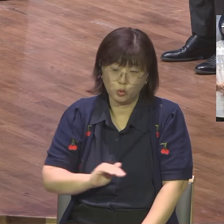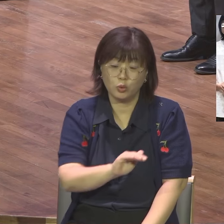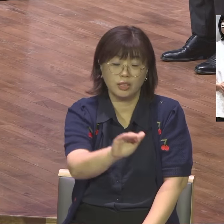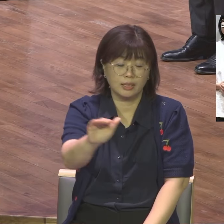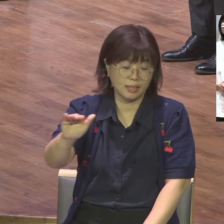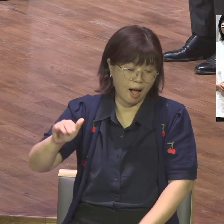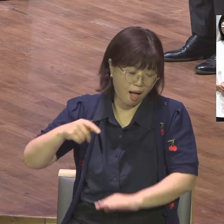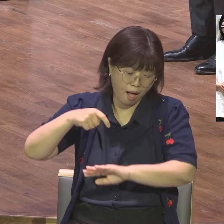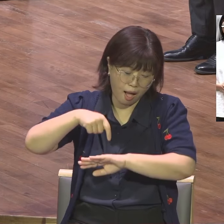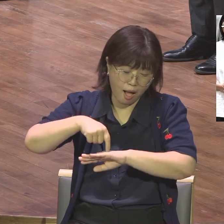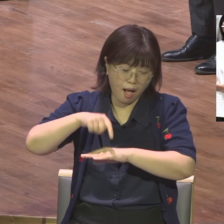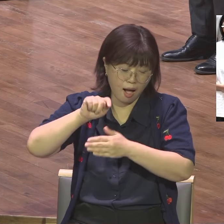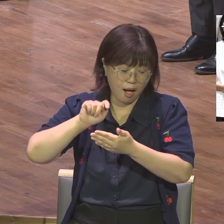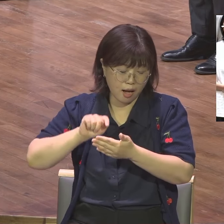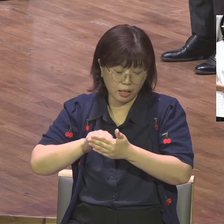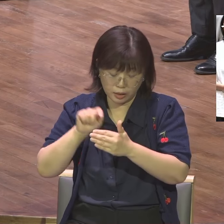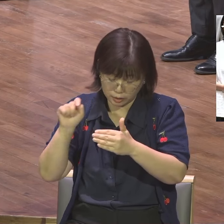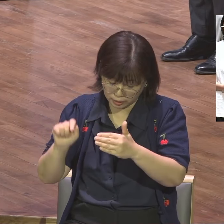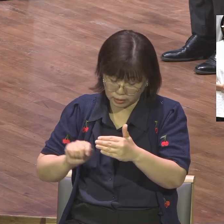우리